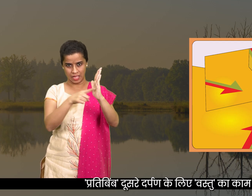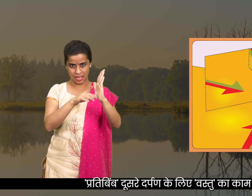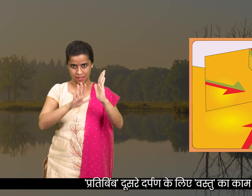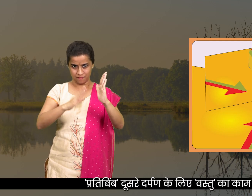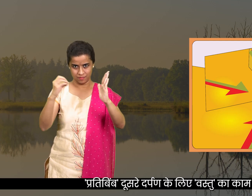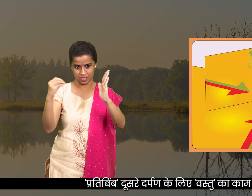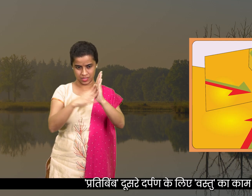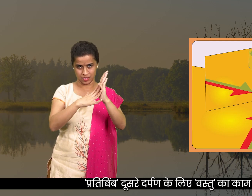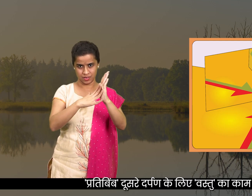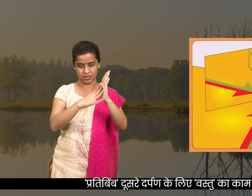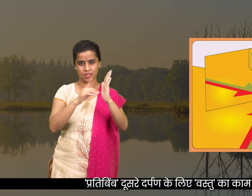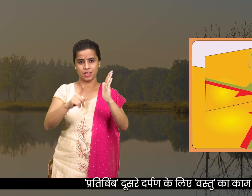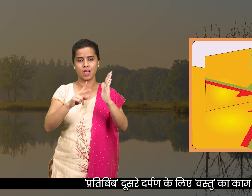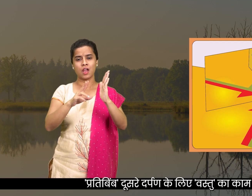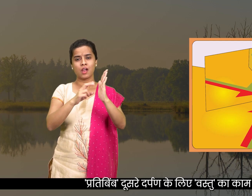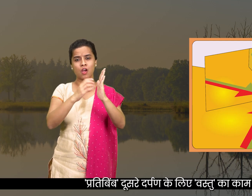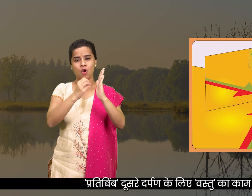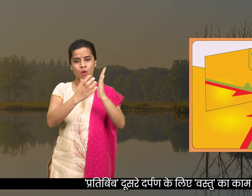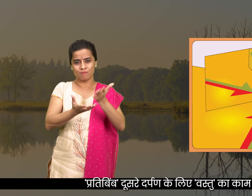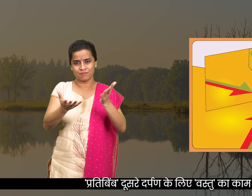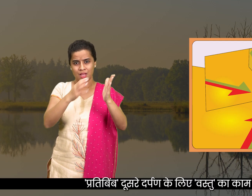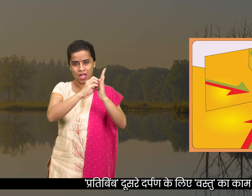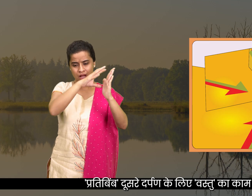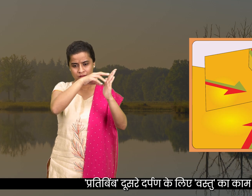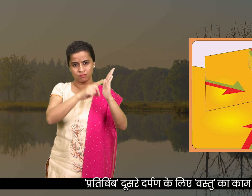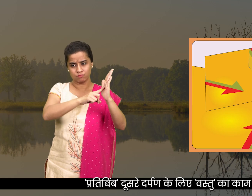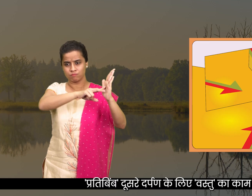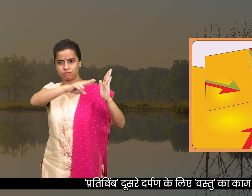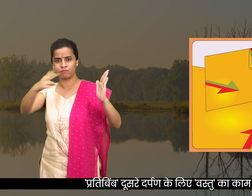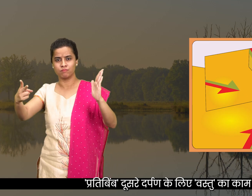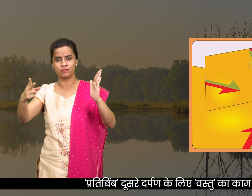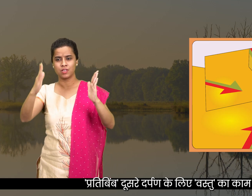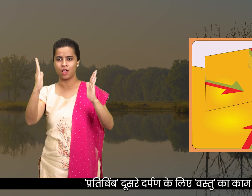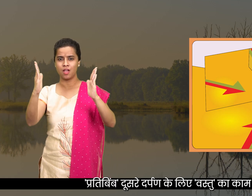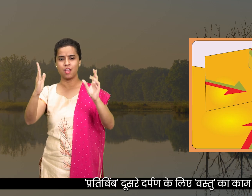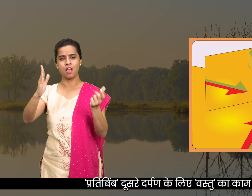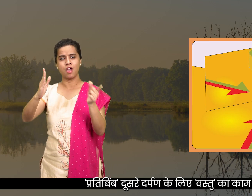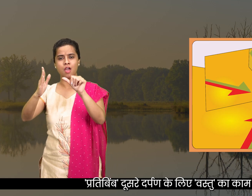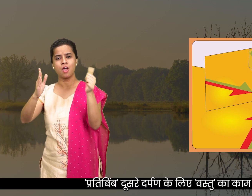प्रतिबिंब दूसरे दर्पण के लिए वस्तु का काम करता है।